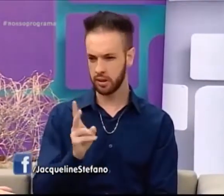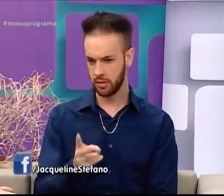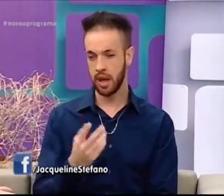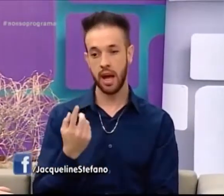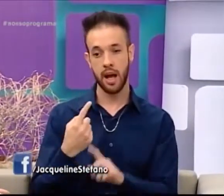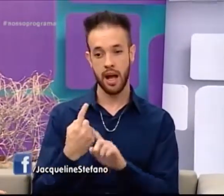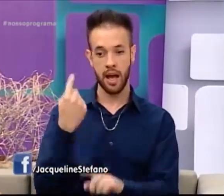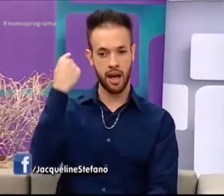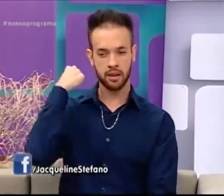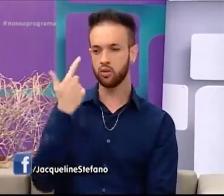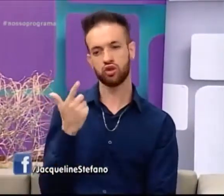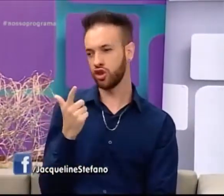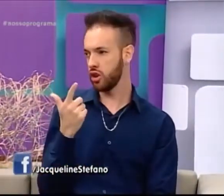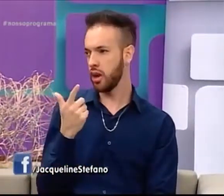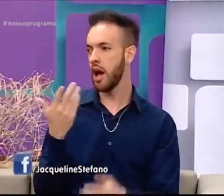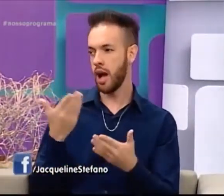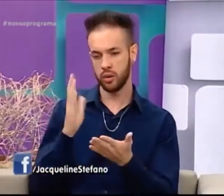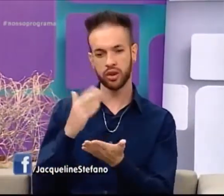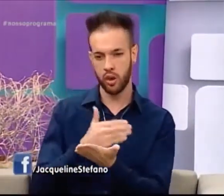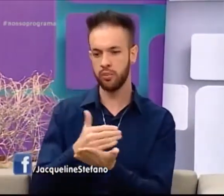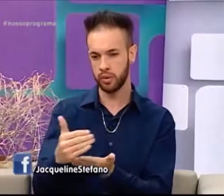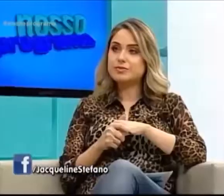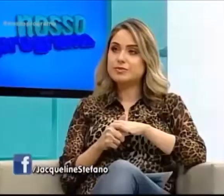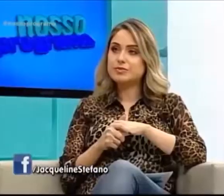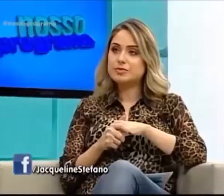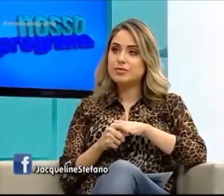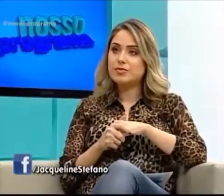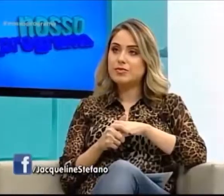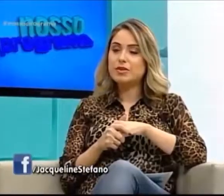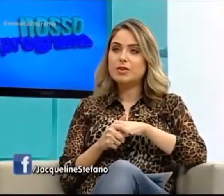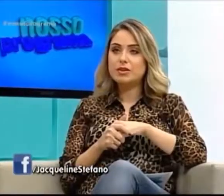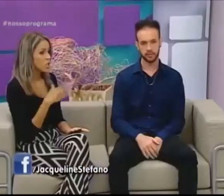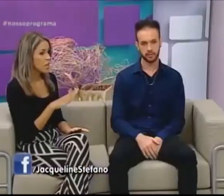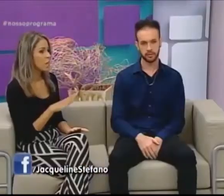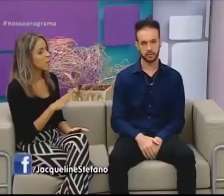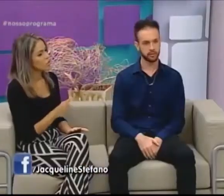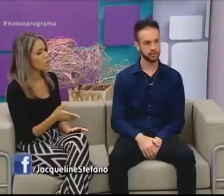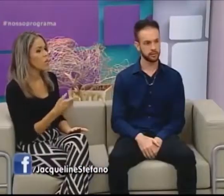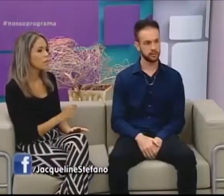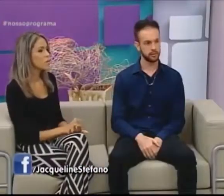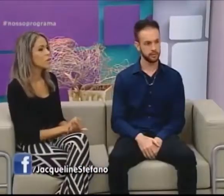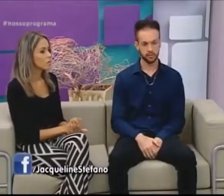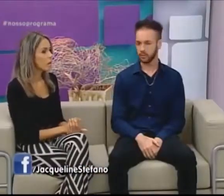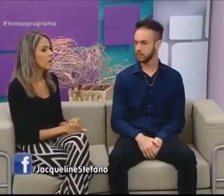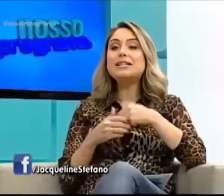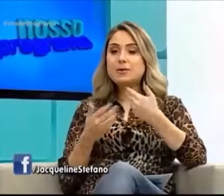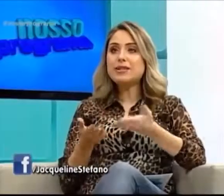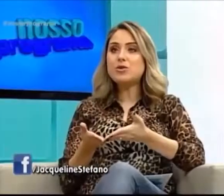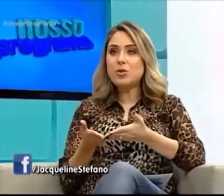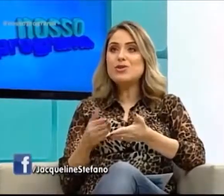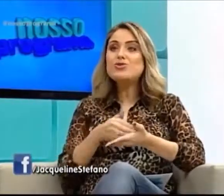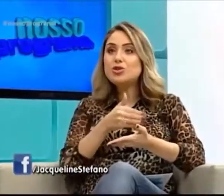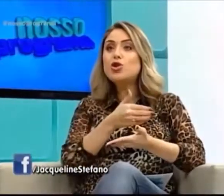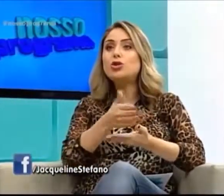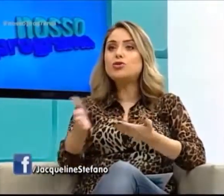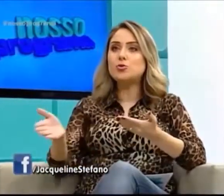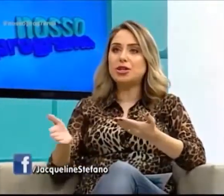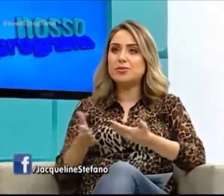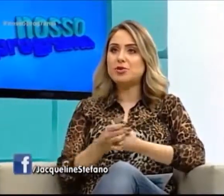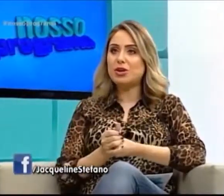Sempre. Que eu acho que esse pode ser um começo. Antes não tinha, hoje já começou. Já tem alguns, mas esse pode ser um começo, se todos os programas